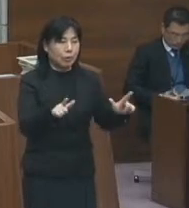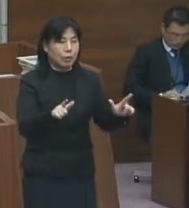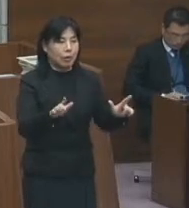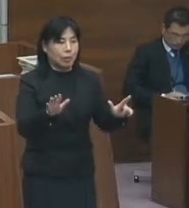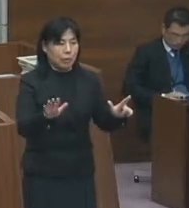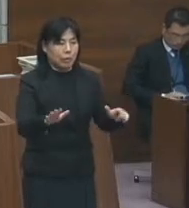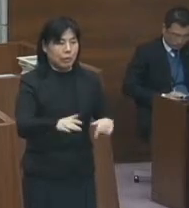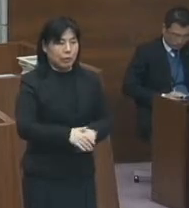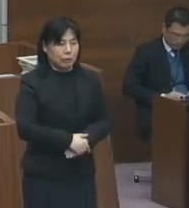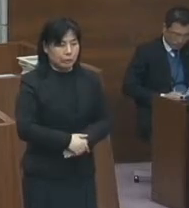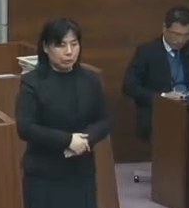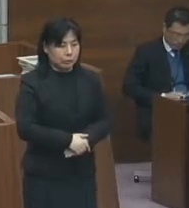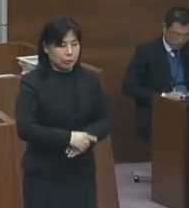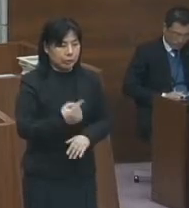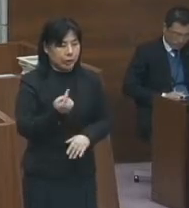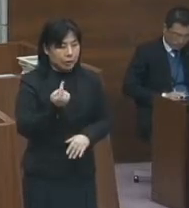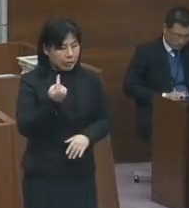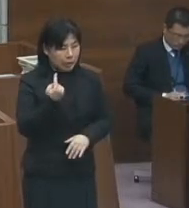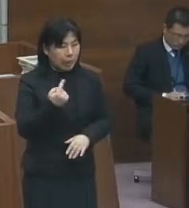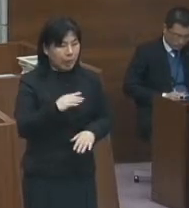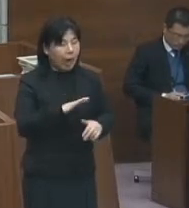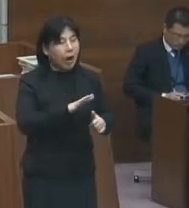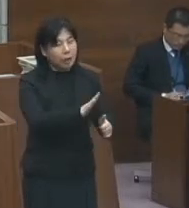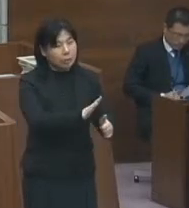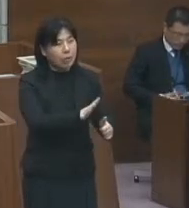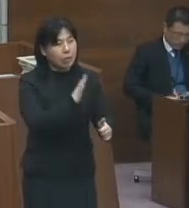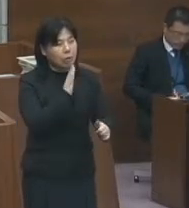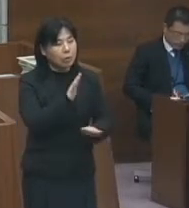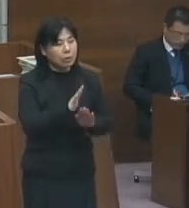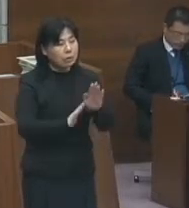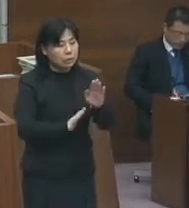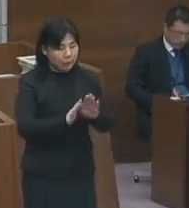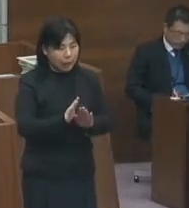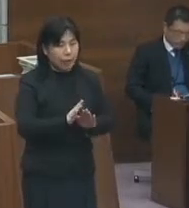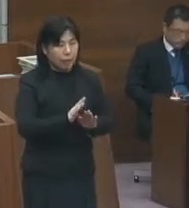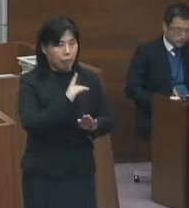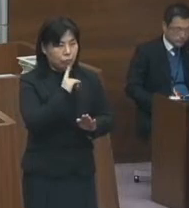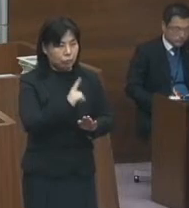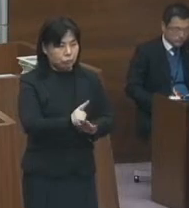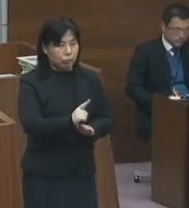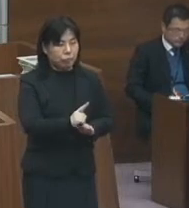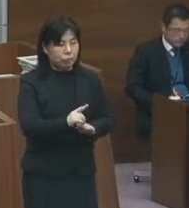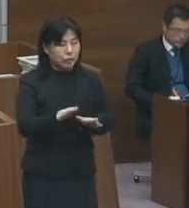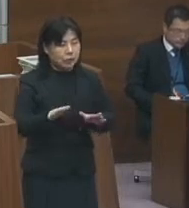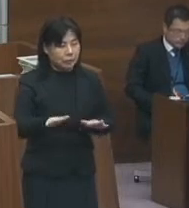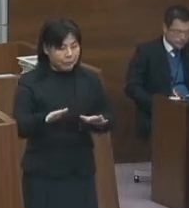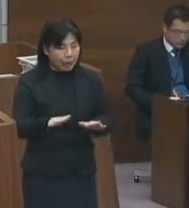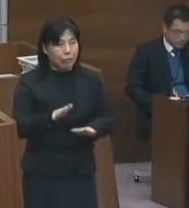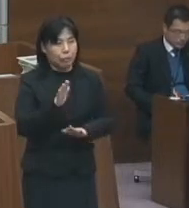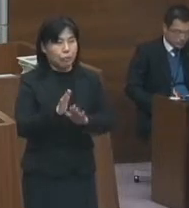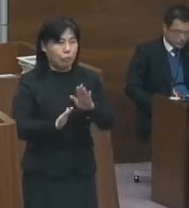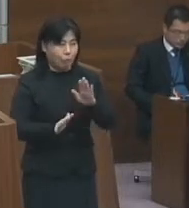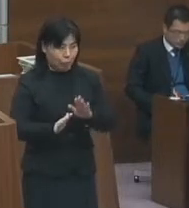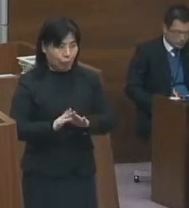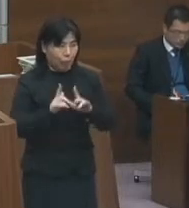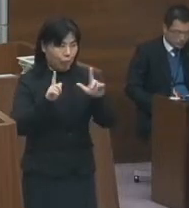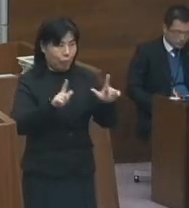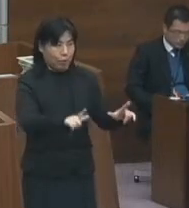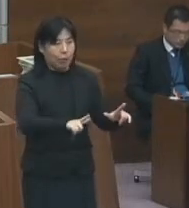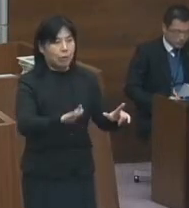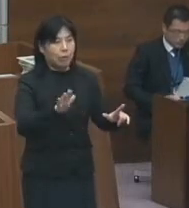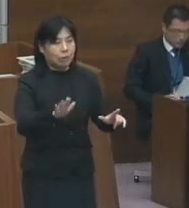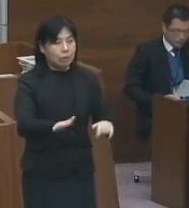ます。まず1点目のハラスメントの実態についてでございますけれども、現時点での状況ということでお答えさせていただき